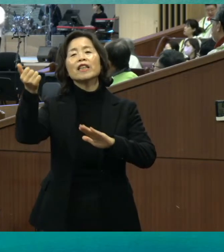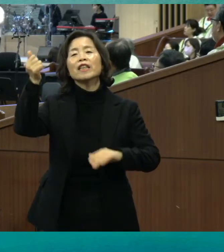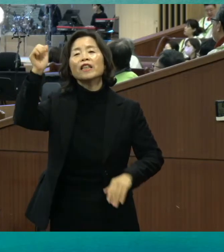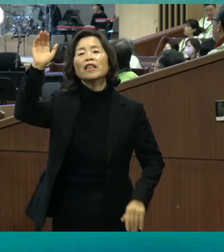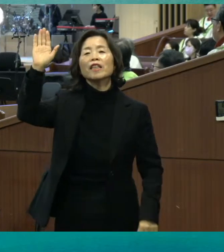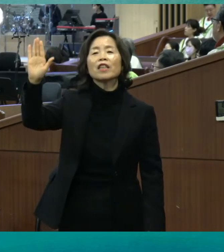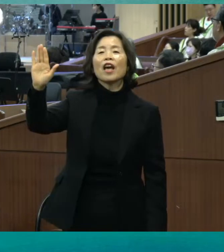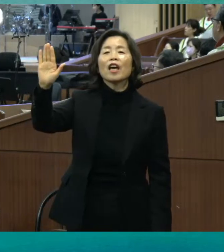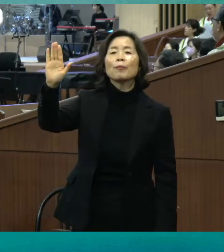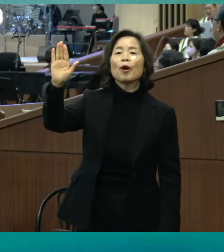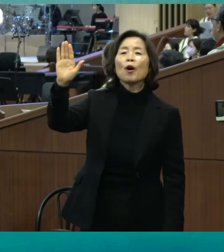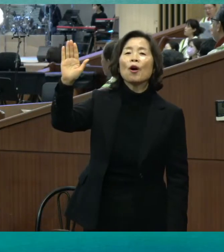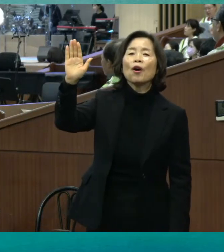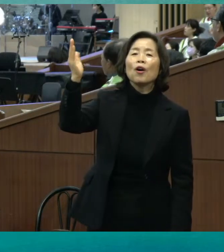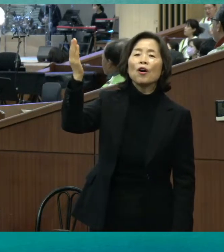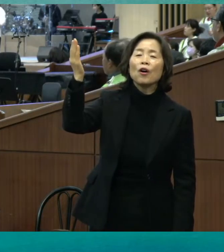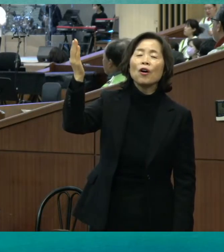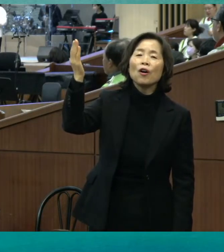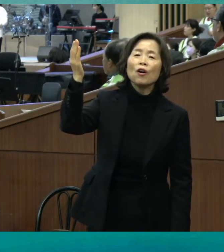소망이 되며